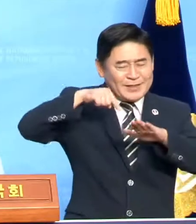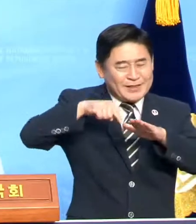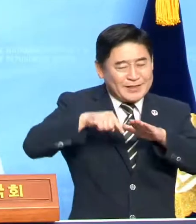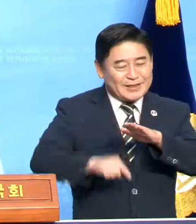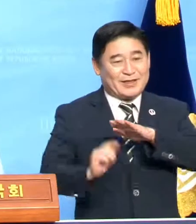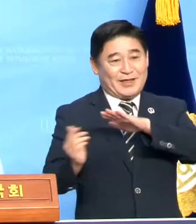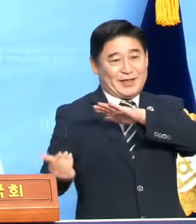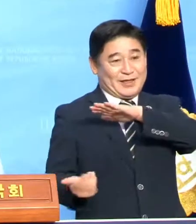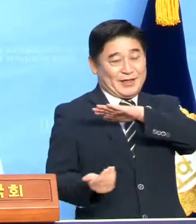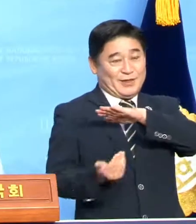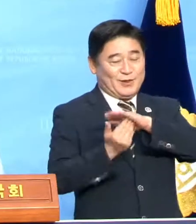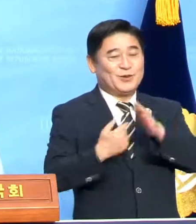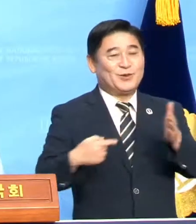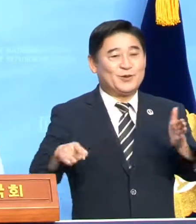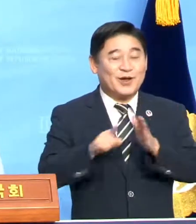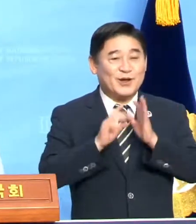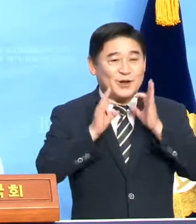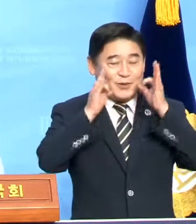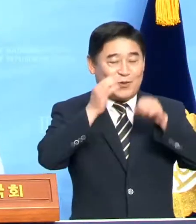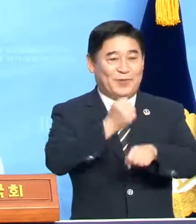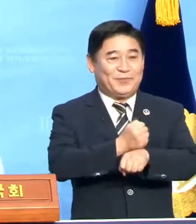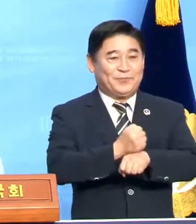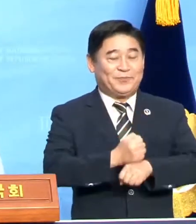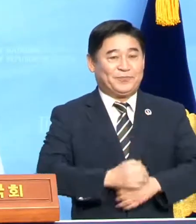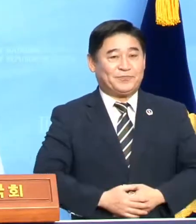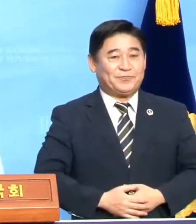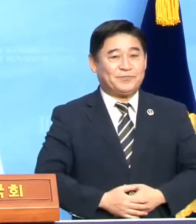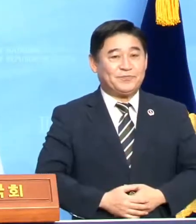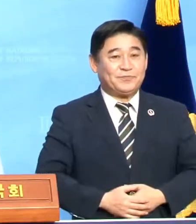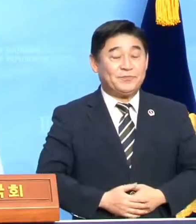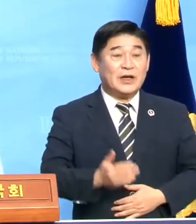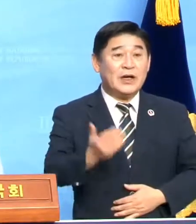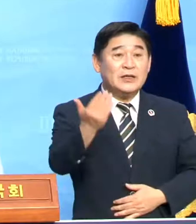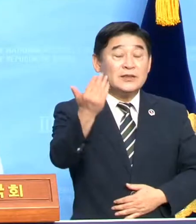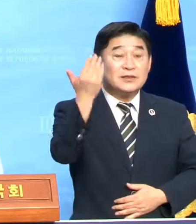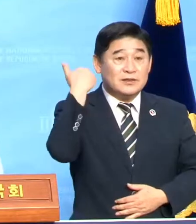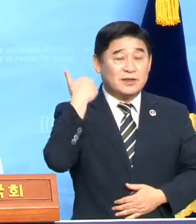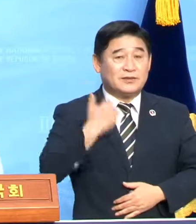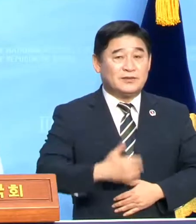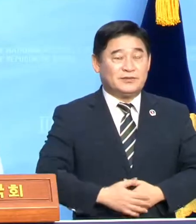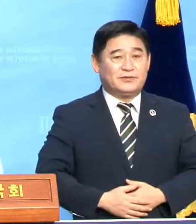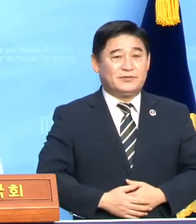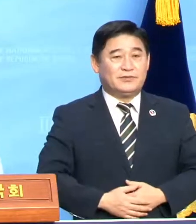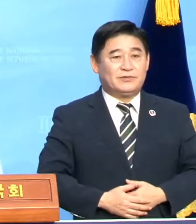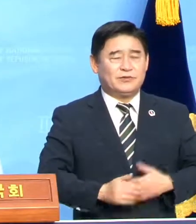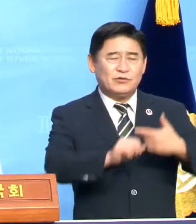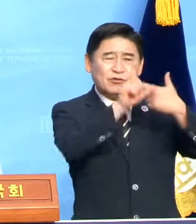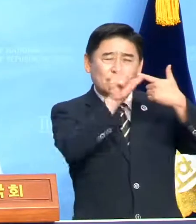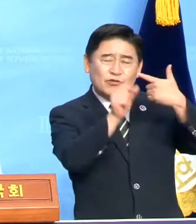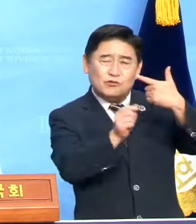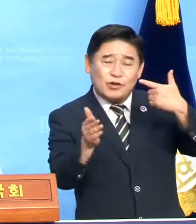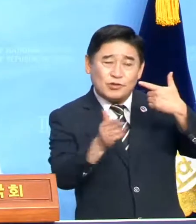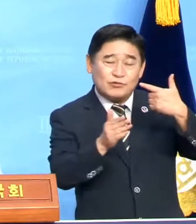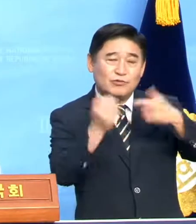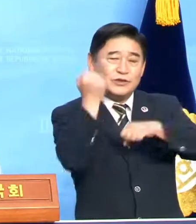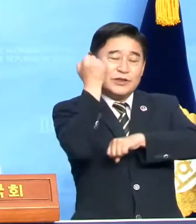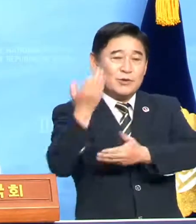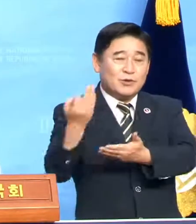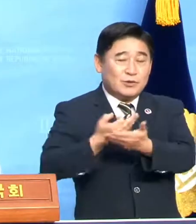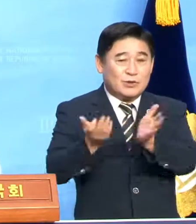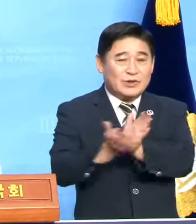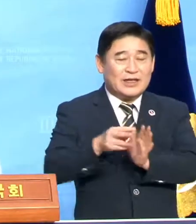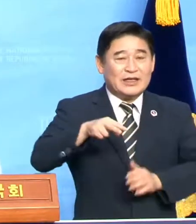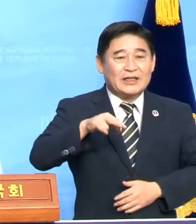이루어질 수 있도록 노력해 나가도록 하겠습니다 어 지만 6월 중순 기본소득 땅 의